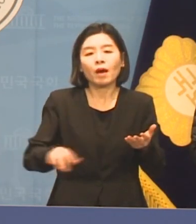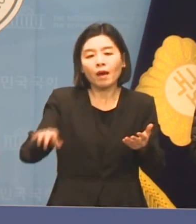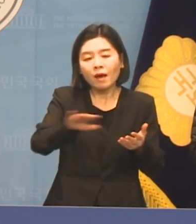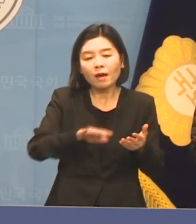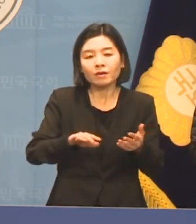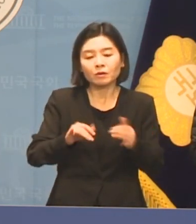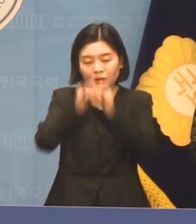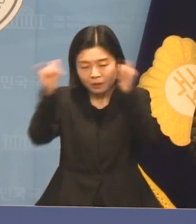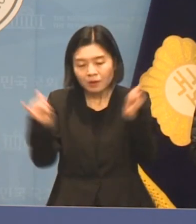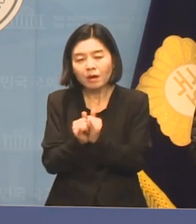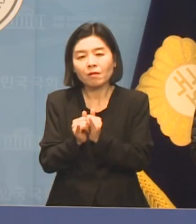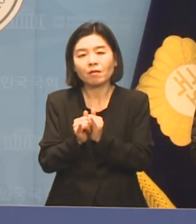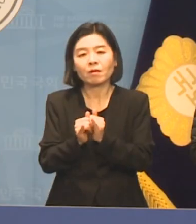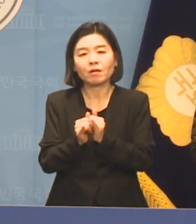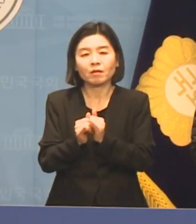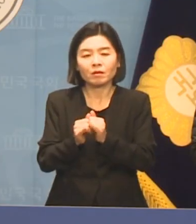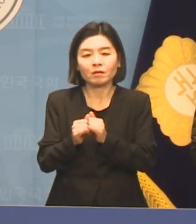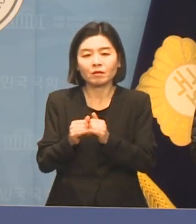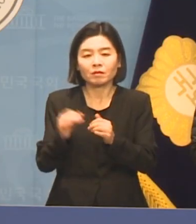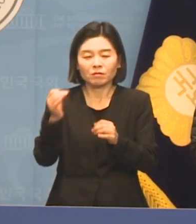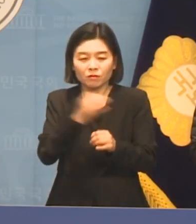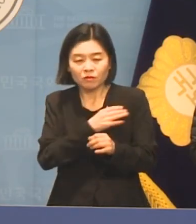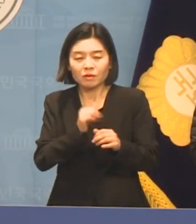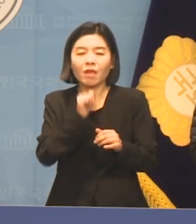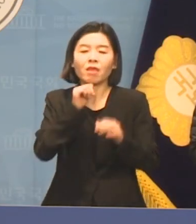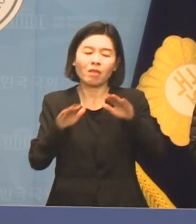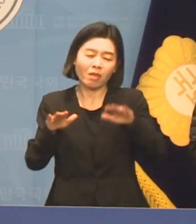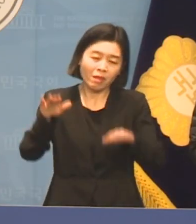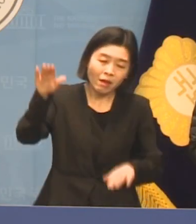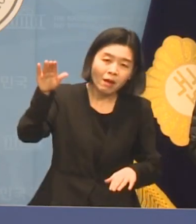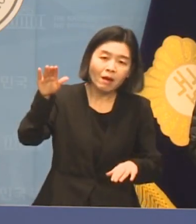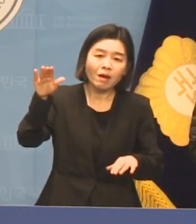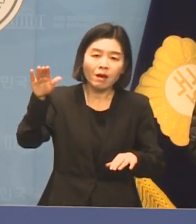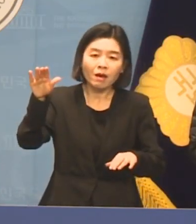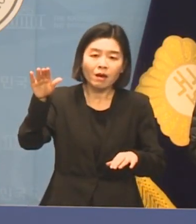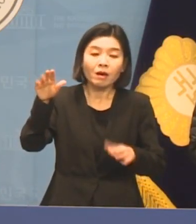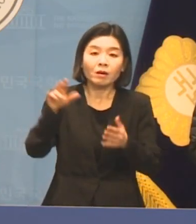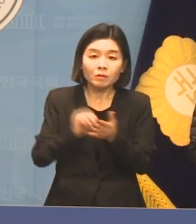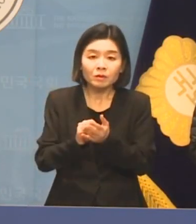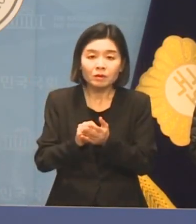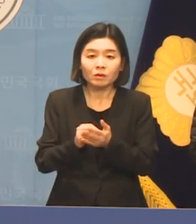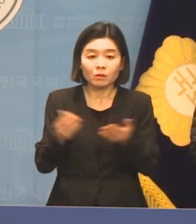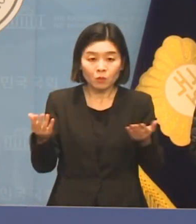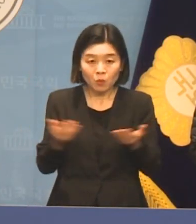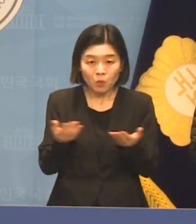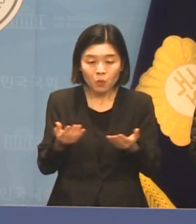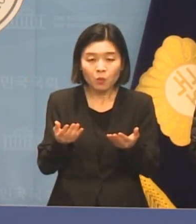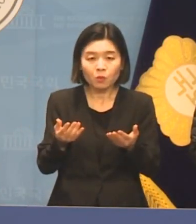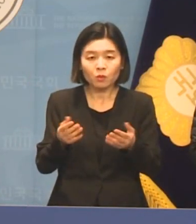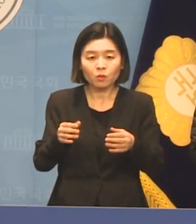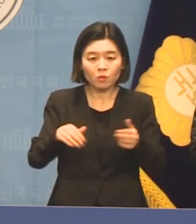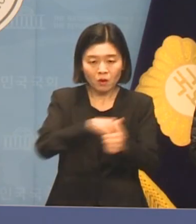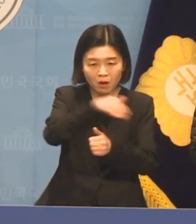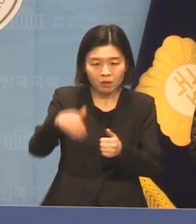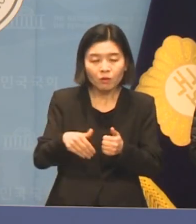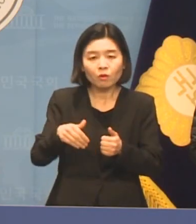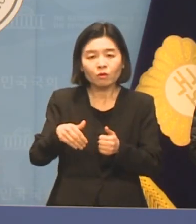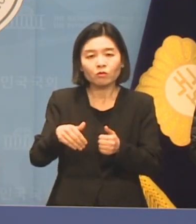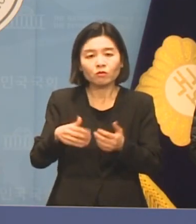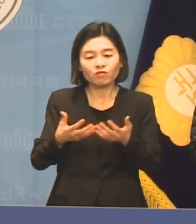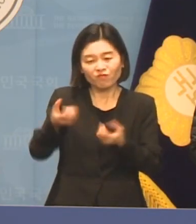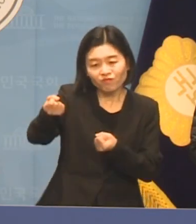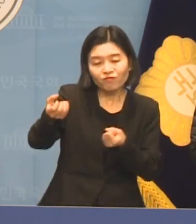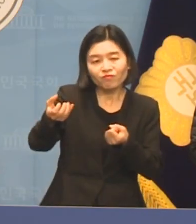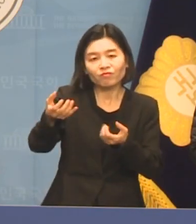불평등과 양극화, 이제 아예 분절 상태에 직면한 노동시장 이중구조 문제를 해결하고